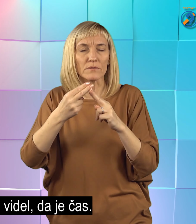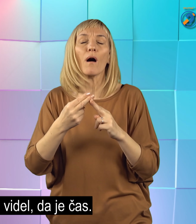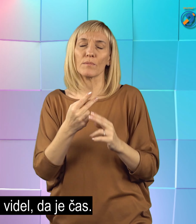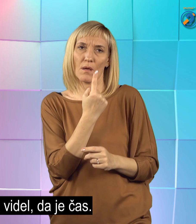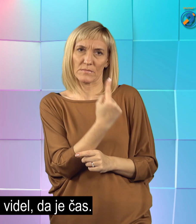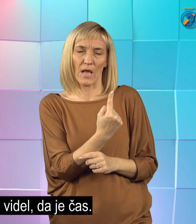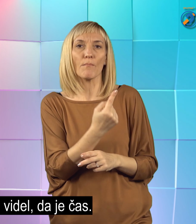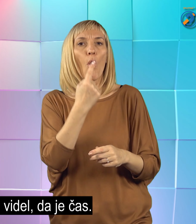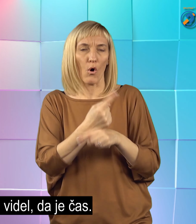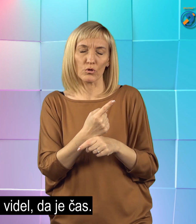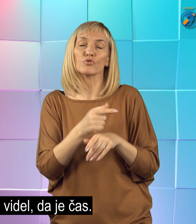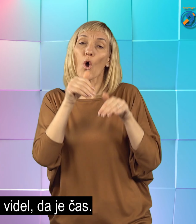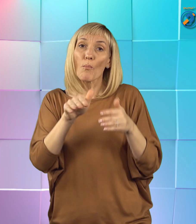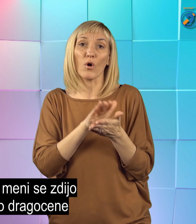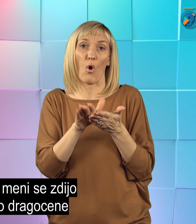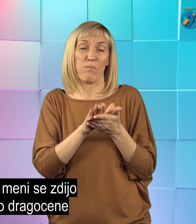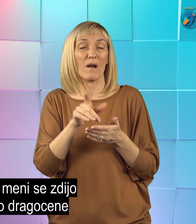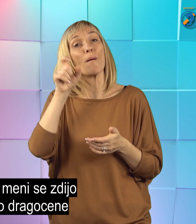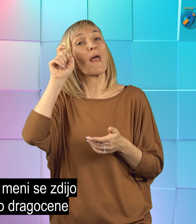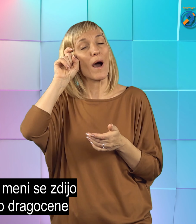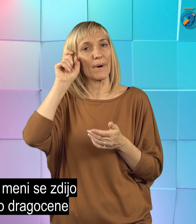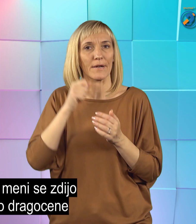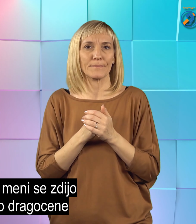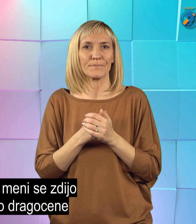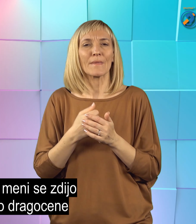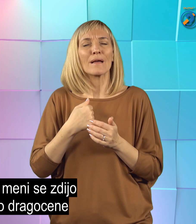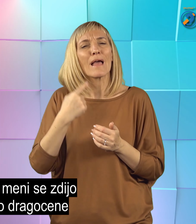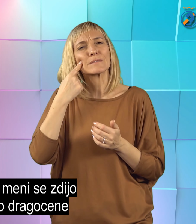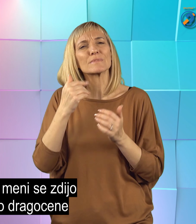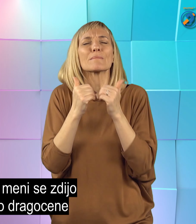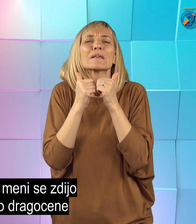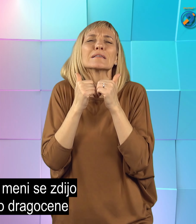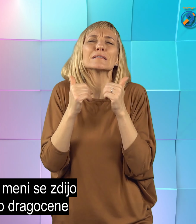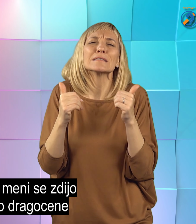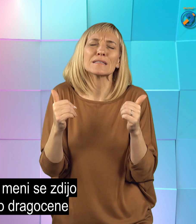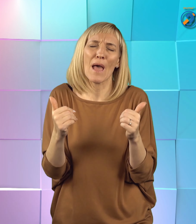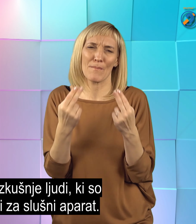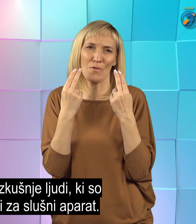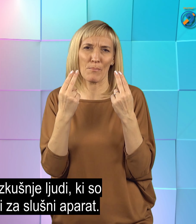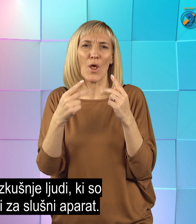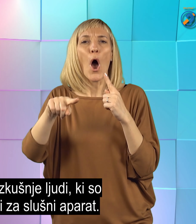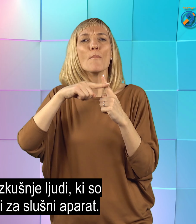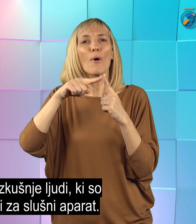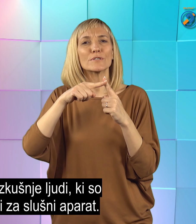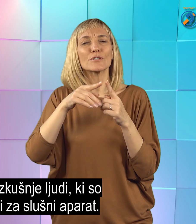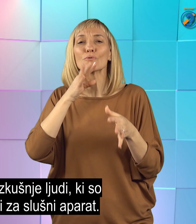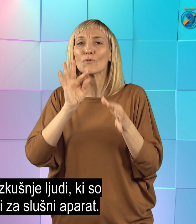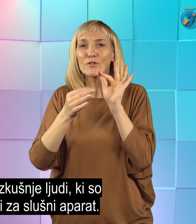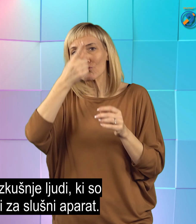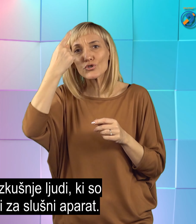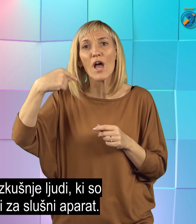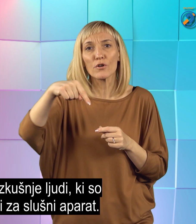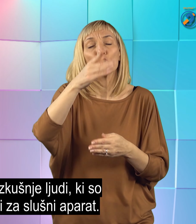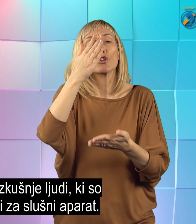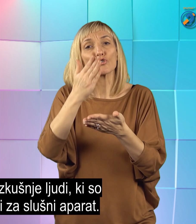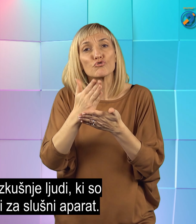videl, da je čas. Ne? Tako da meni se zdijo izjemno dragocene te pozitivne izkušnje ljudi, ki so se že odločili